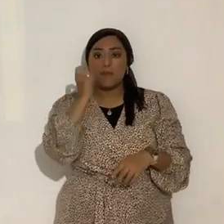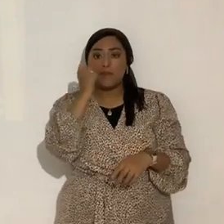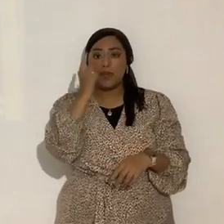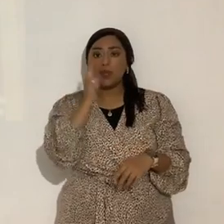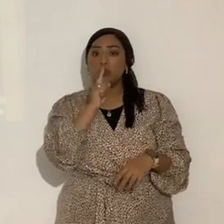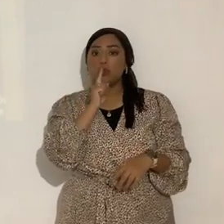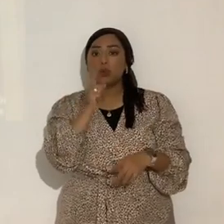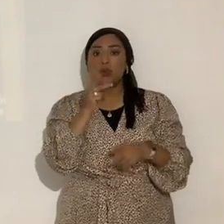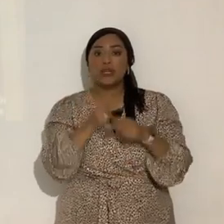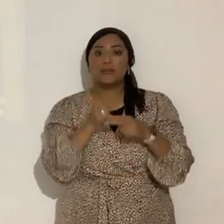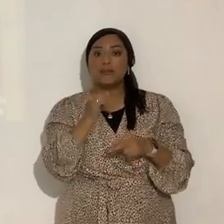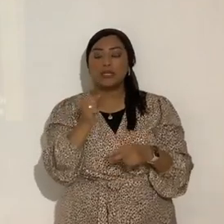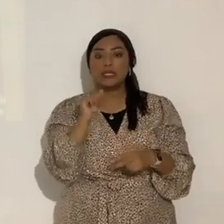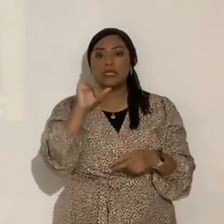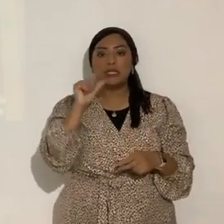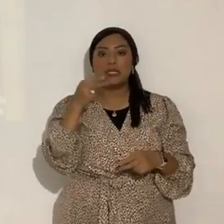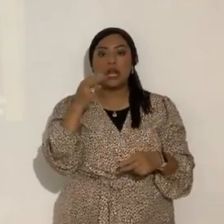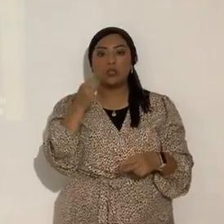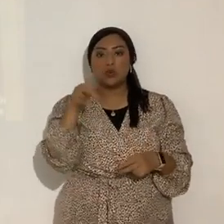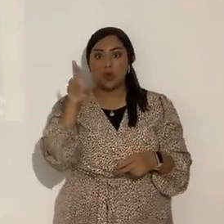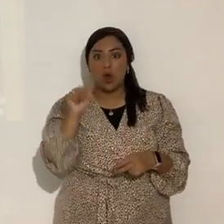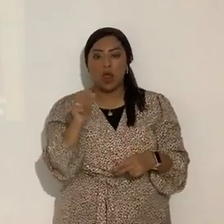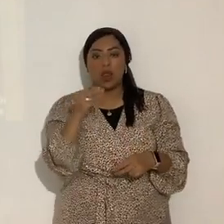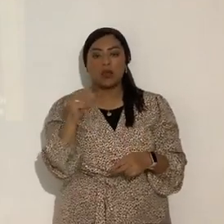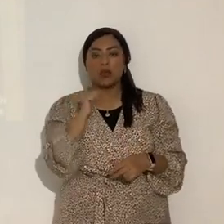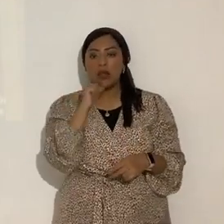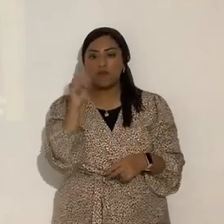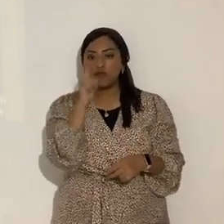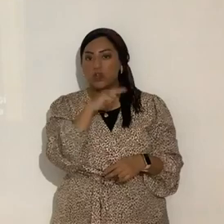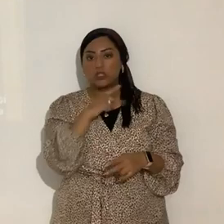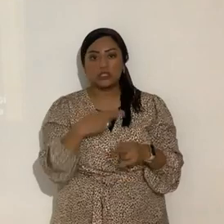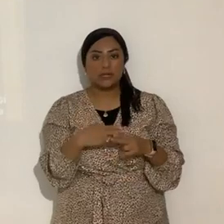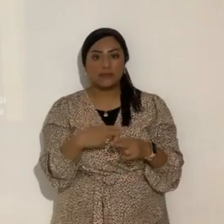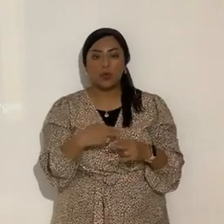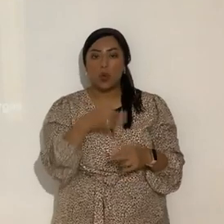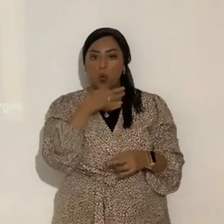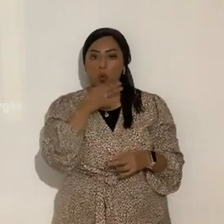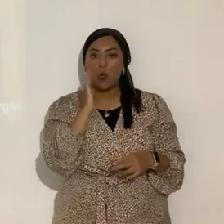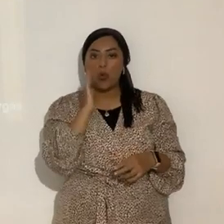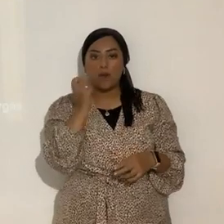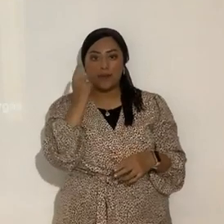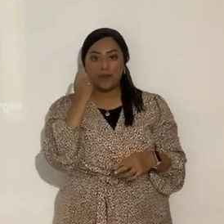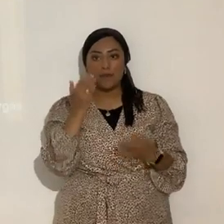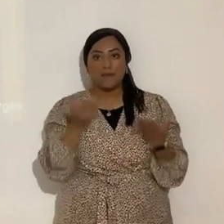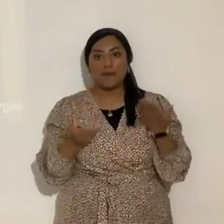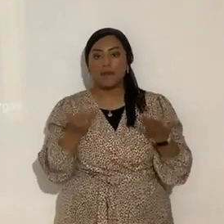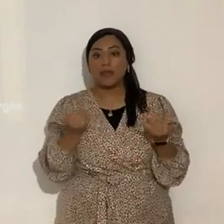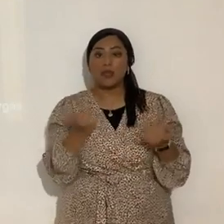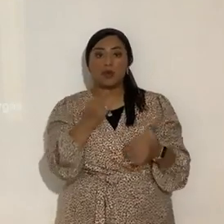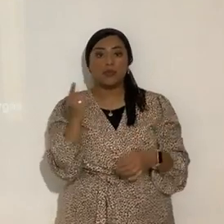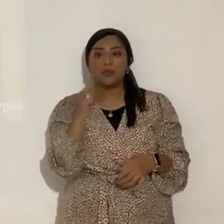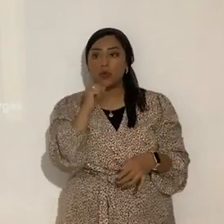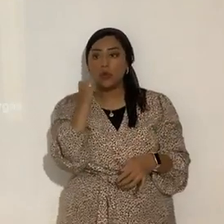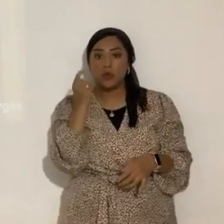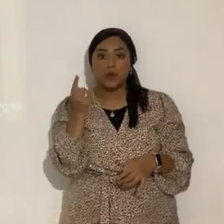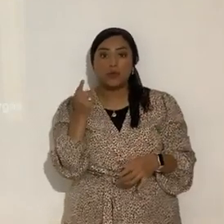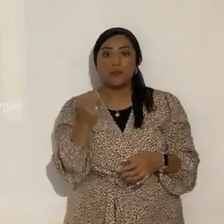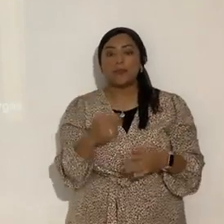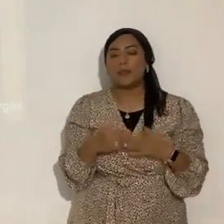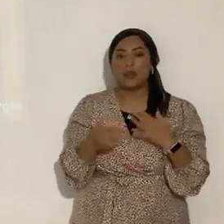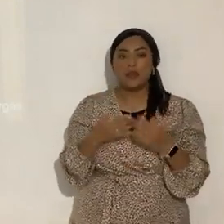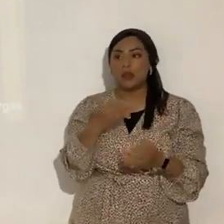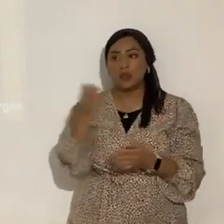el nombre correcto es Yahshua y no nombres falsos. Pronto lo entenderán, tal vez ahorita no me entiendan, aunque